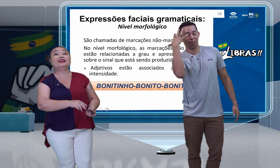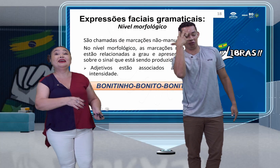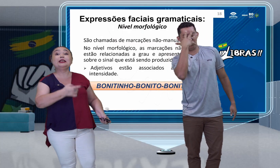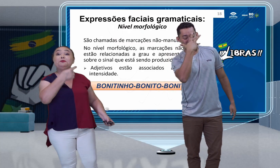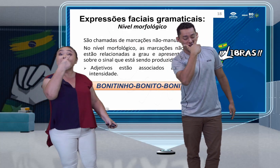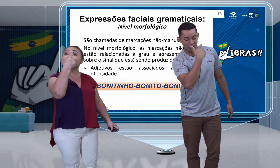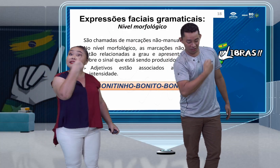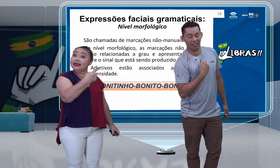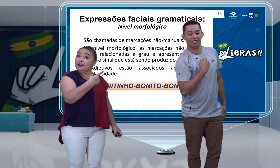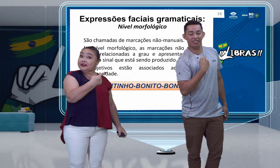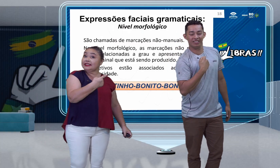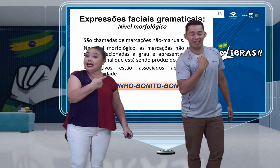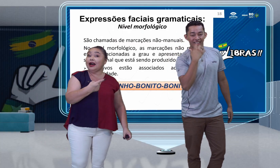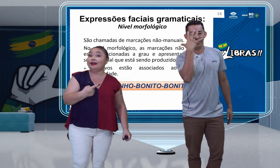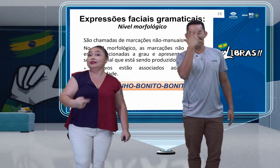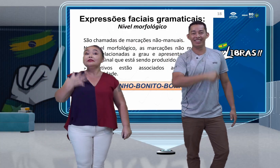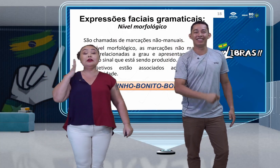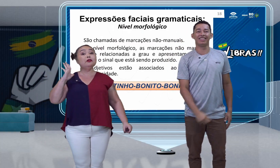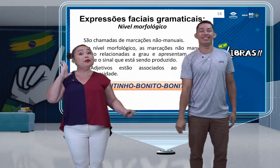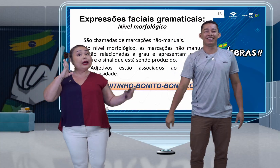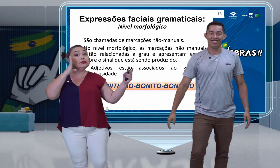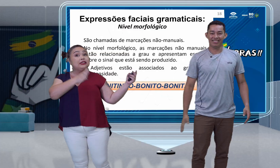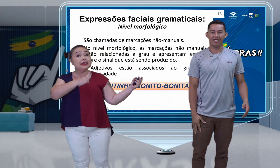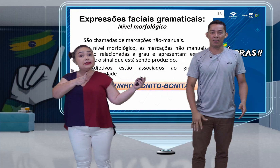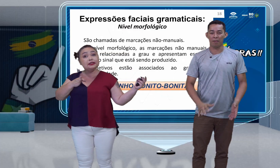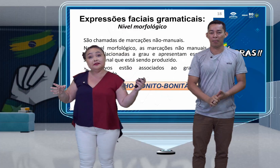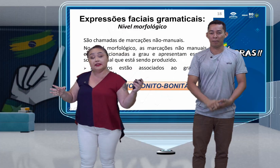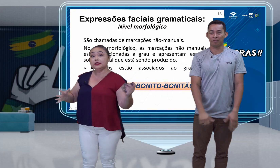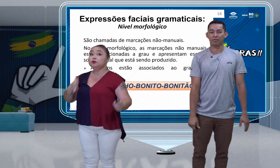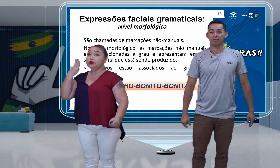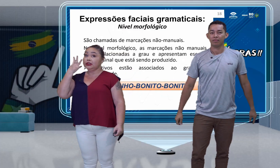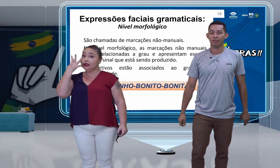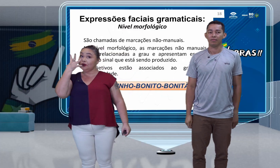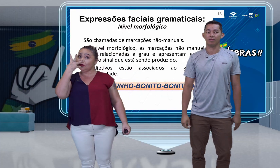Bonito. Expressão facial. Então vamos lá, os 3 níveis. Bonito,